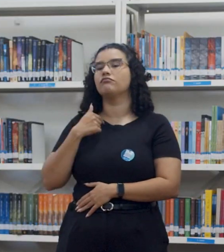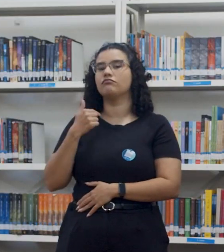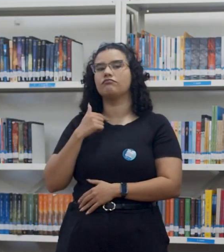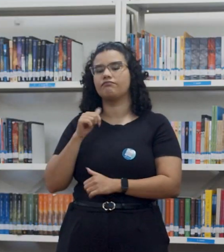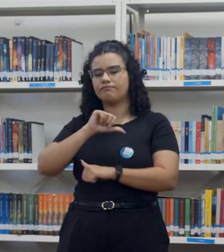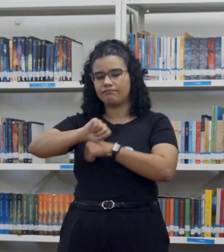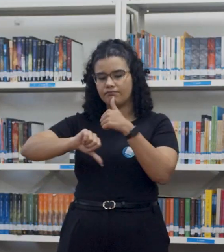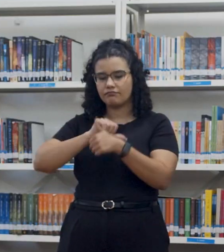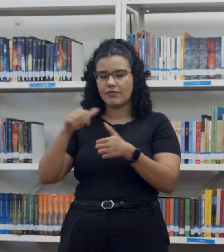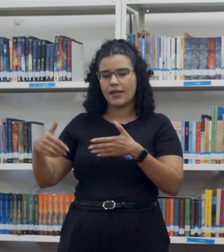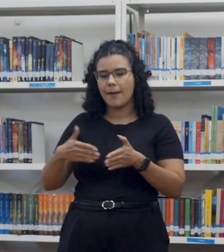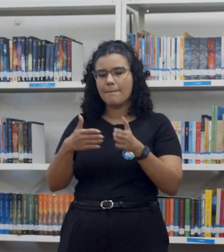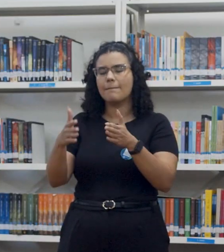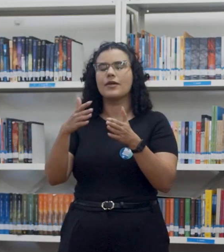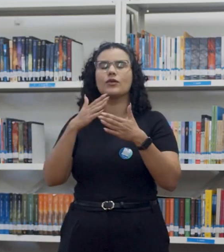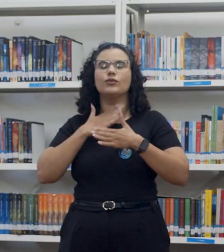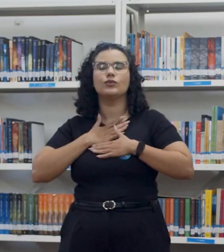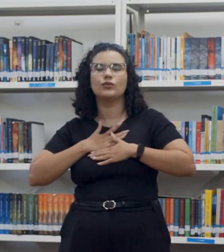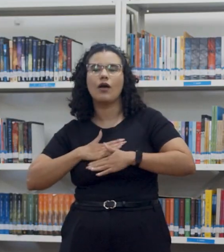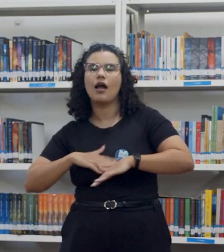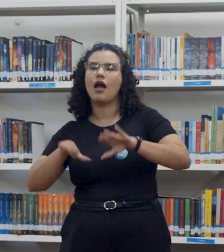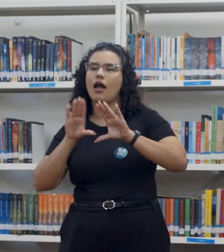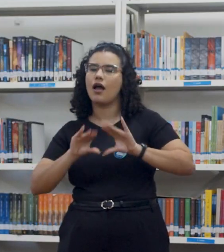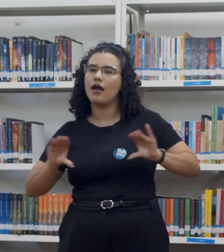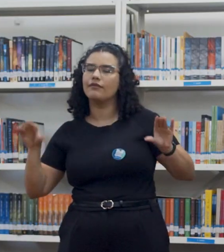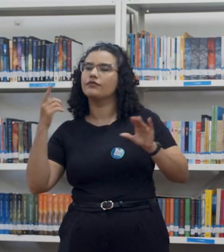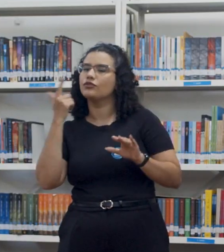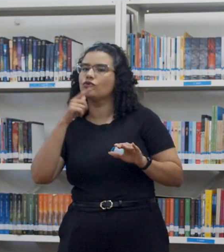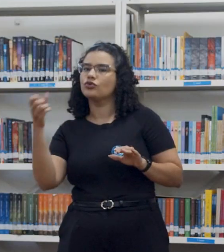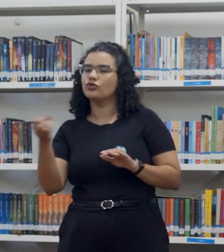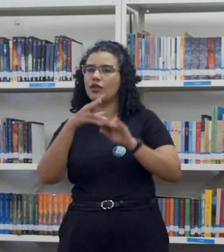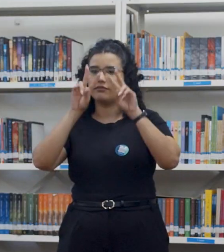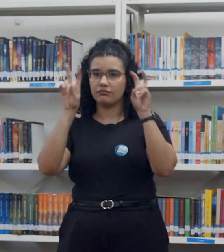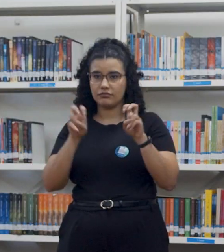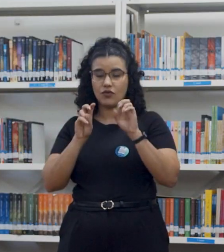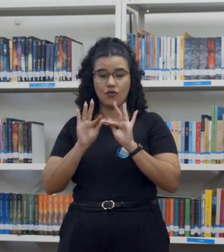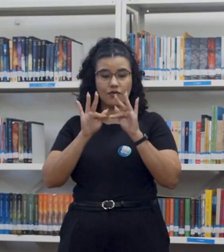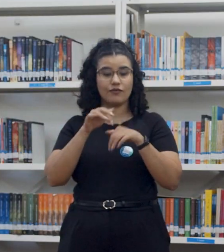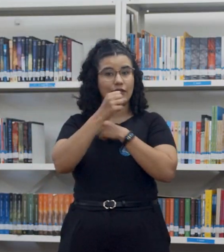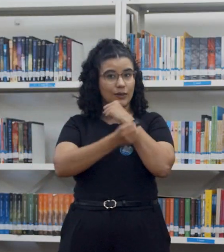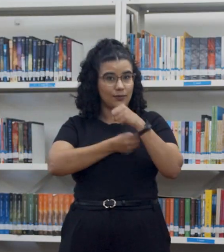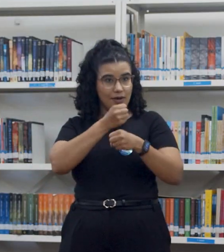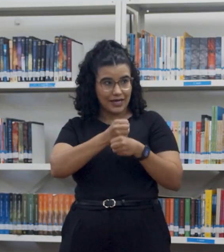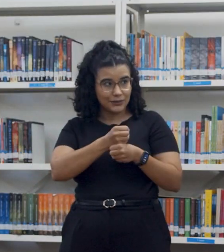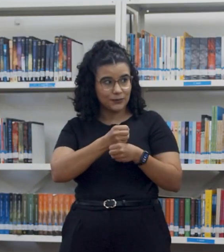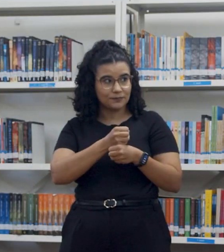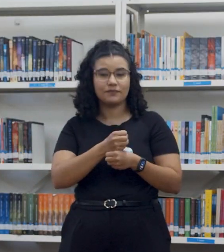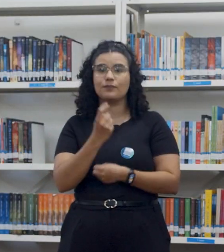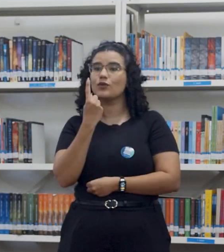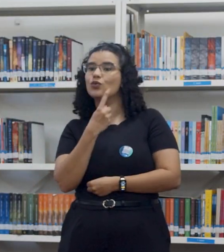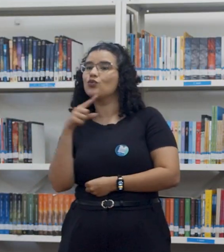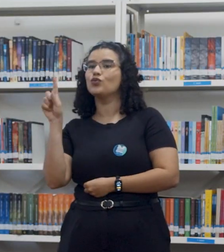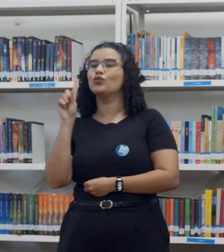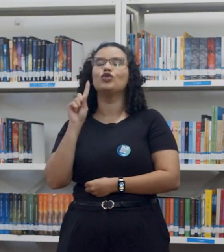cartilha Caminho Suave para uma nova sistemática, no final do ano letivo, a última